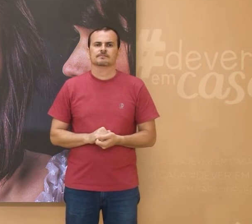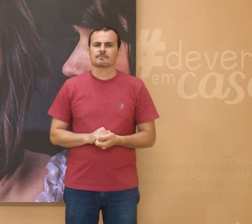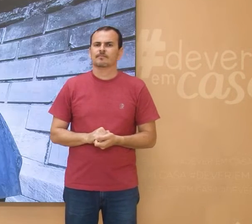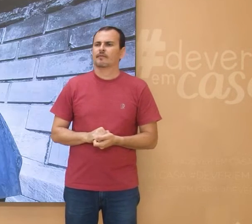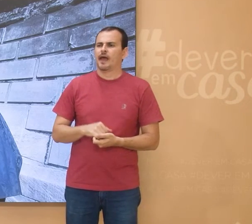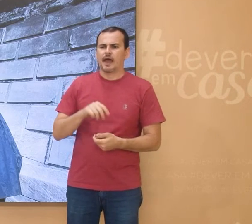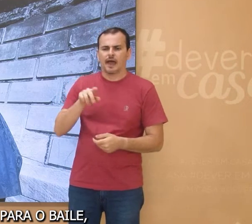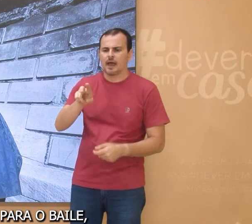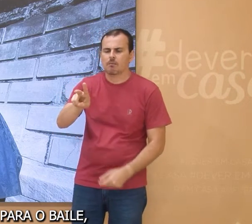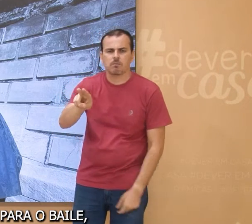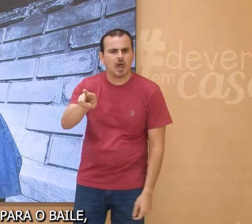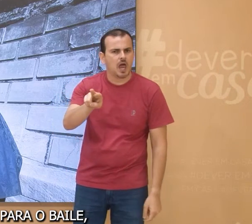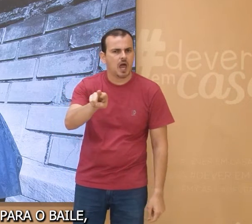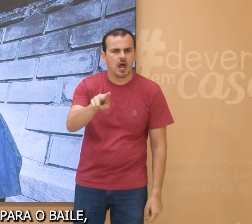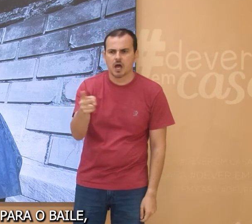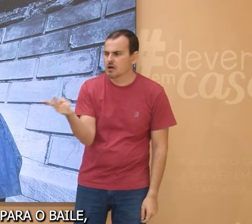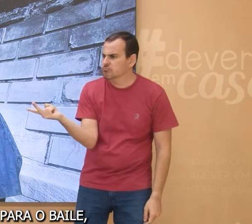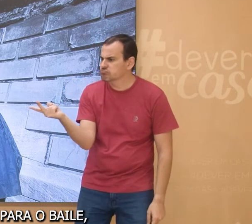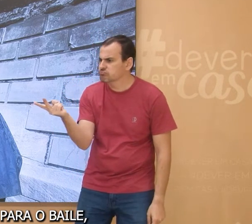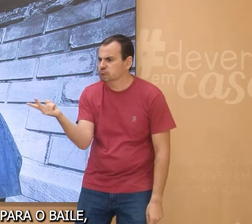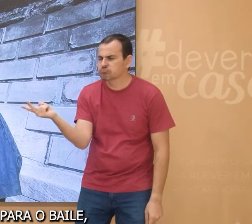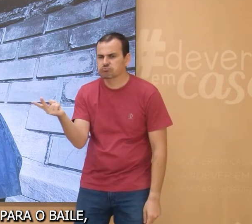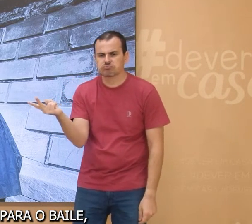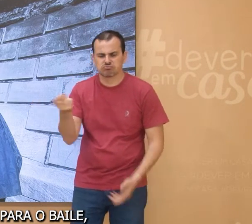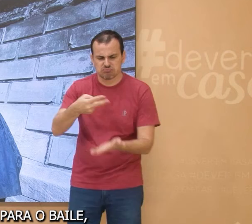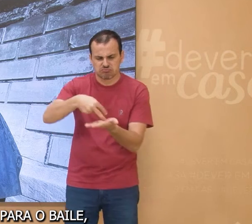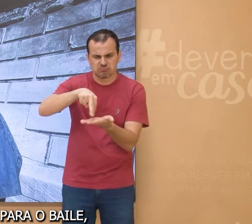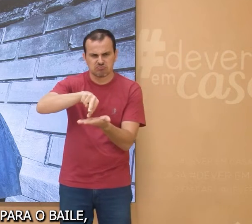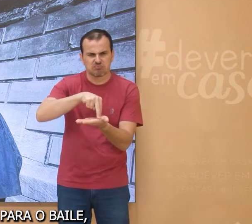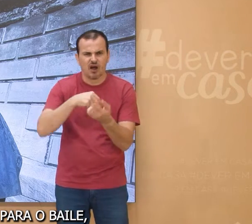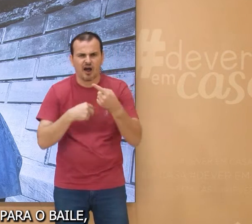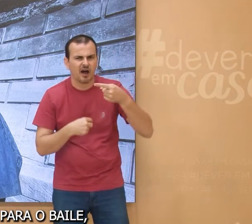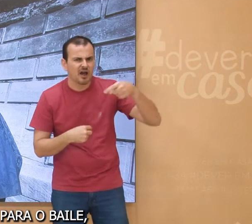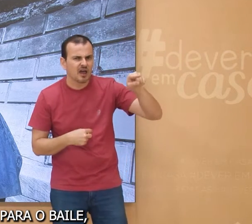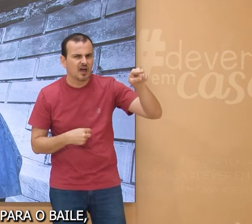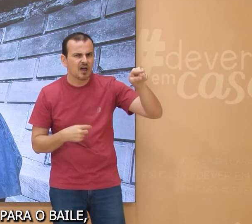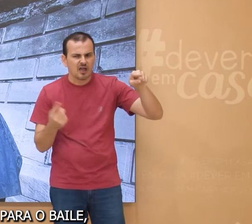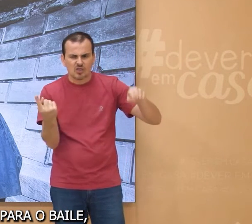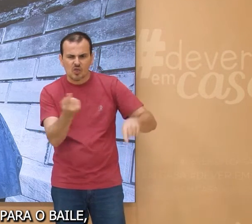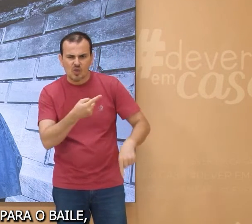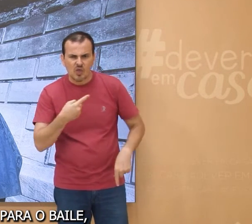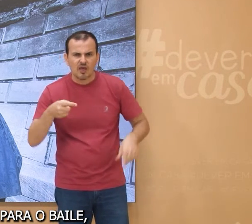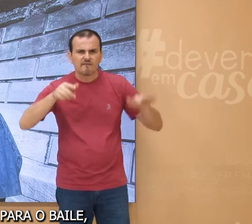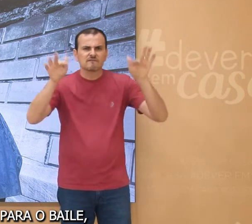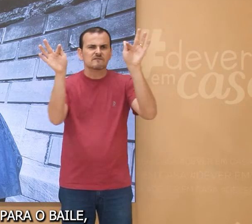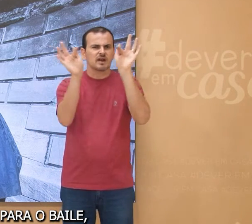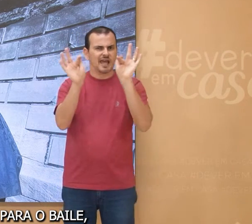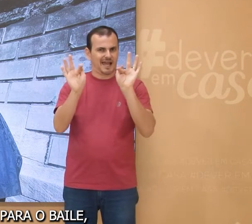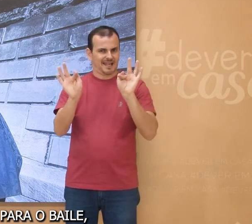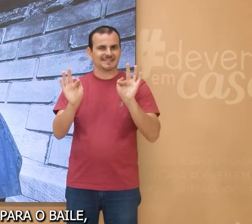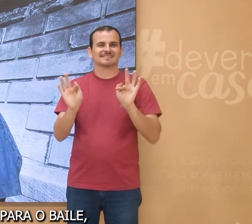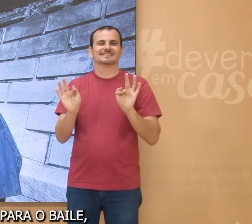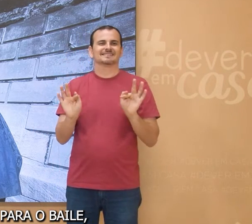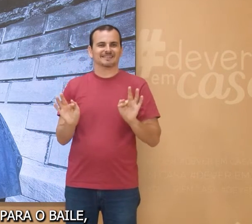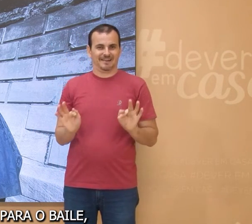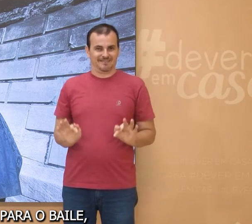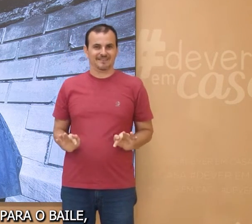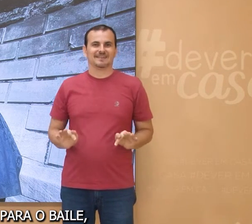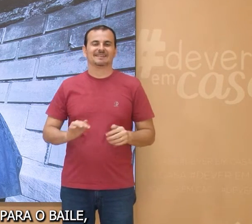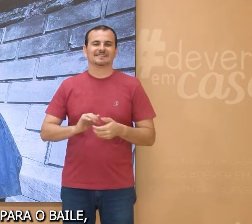As irmãs saíram para o baile todas animadas.